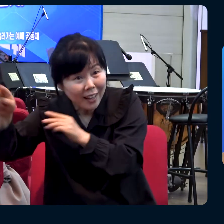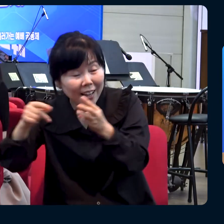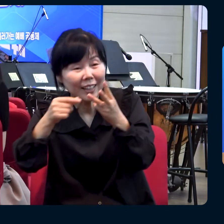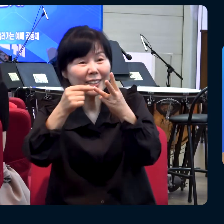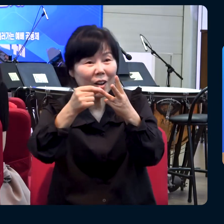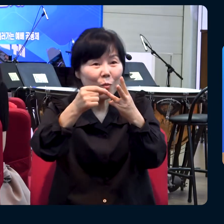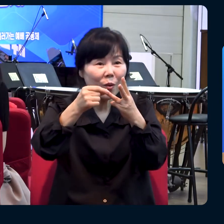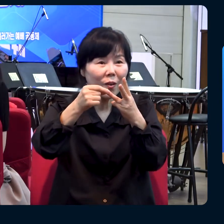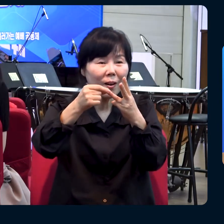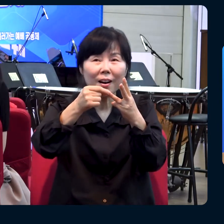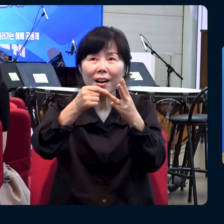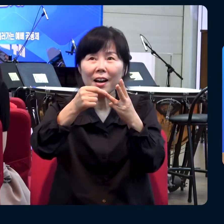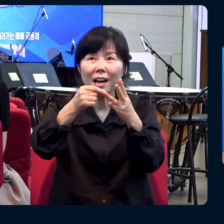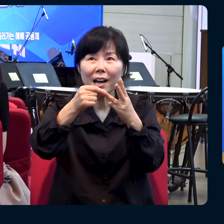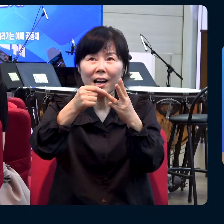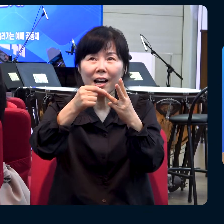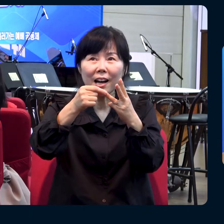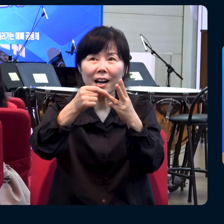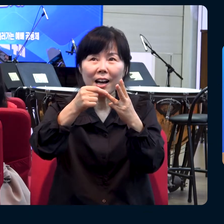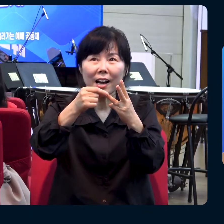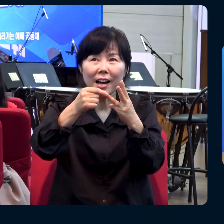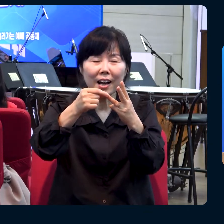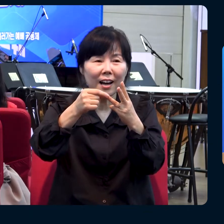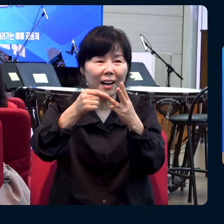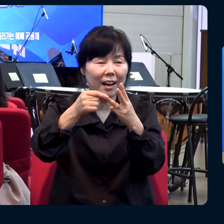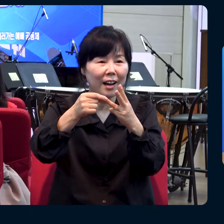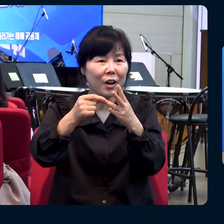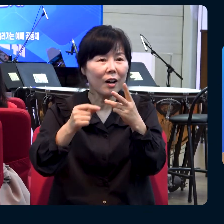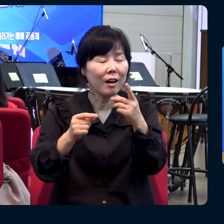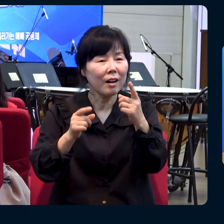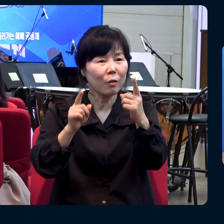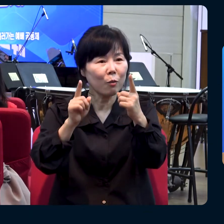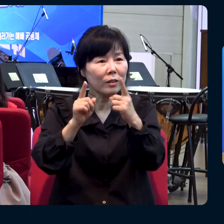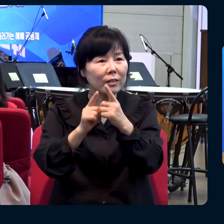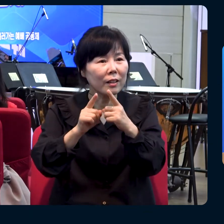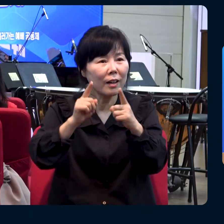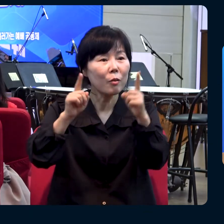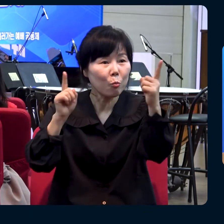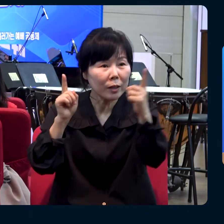3번 한 마리만 데려가서 고맙다고 인사해서 봅니다.